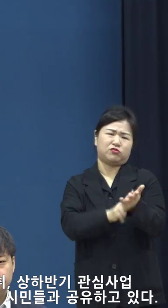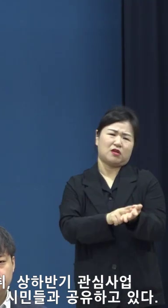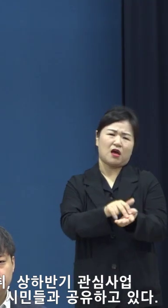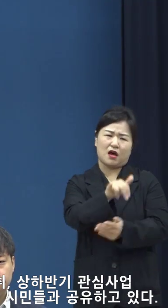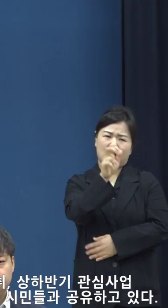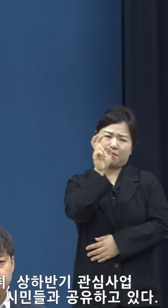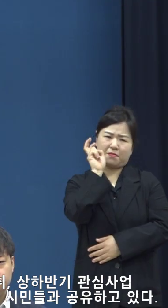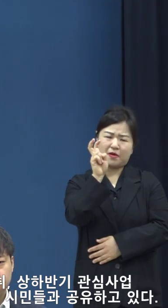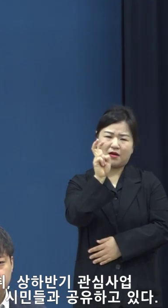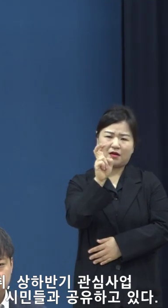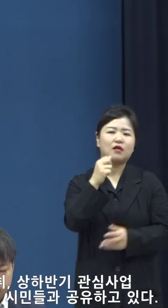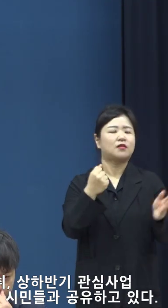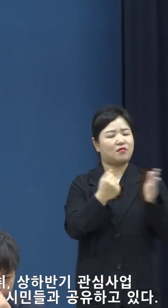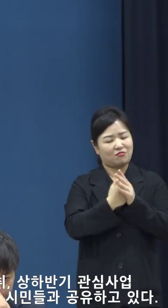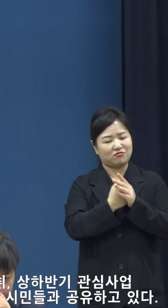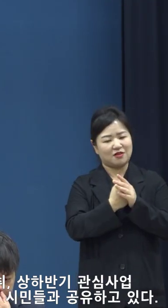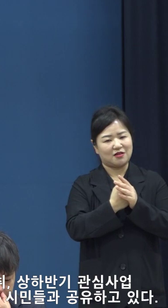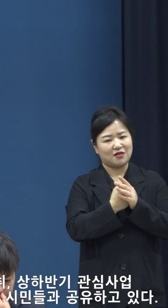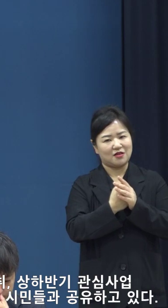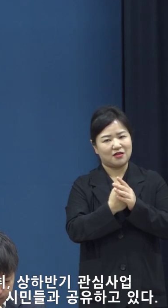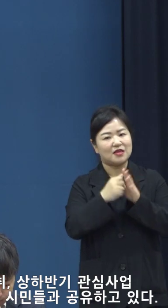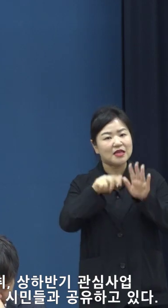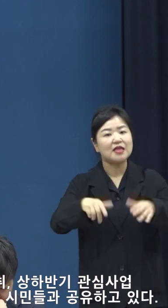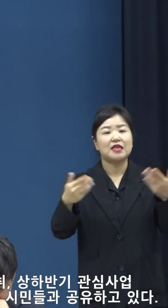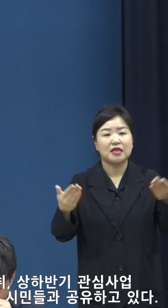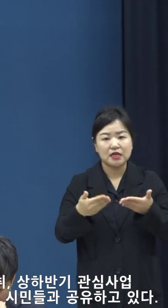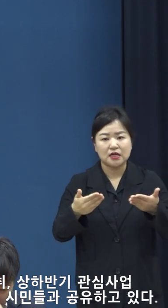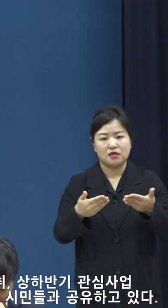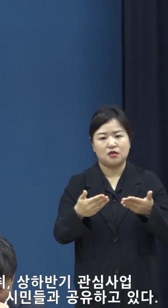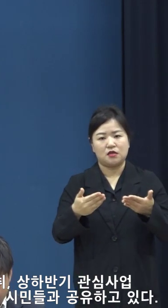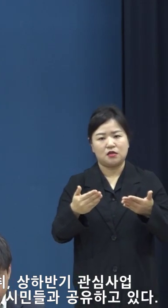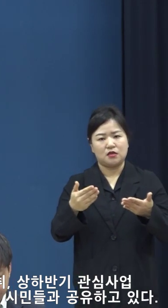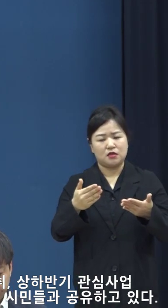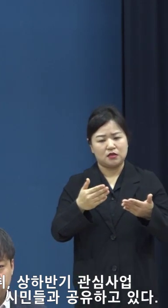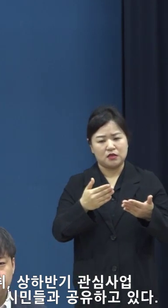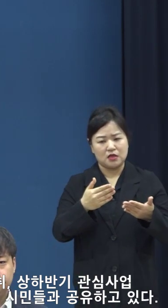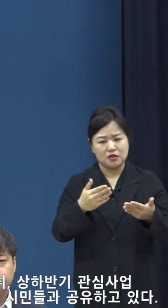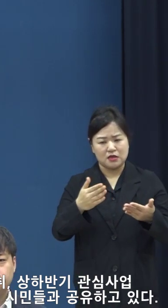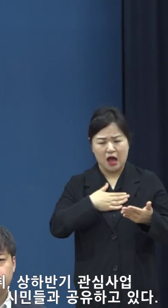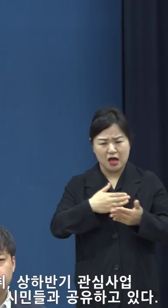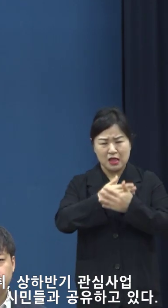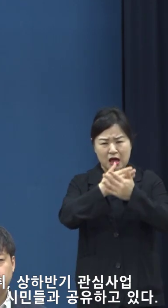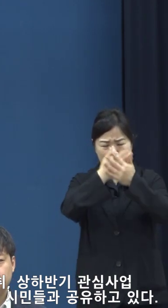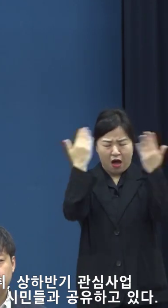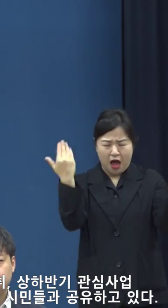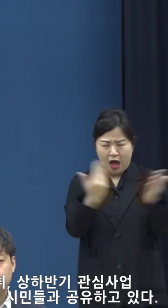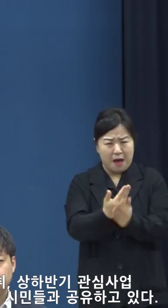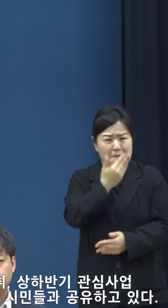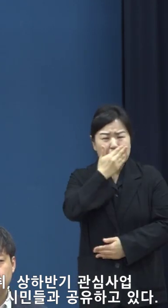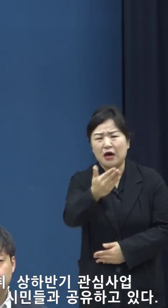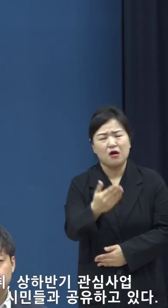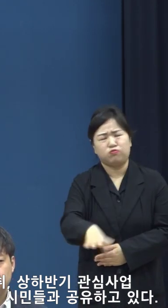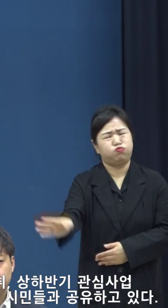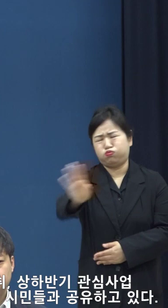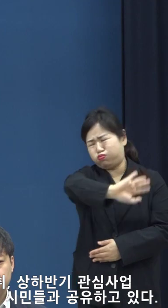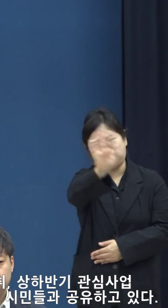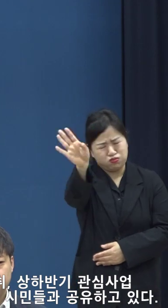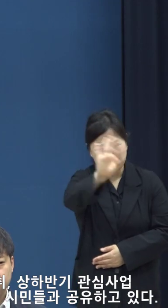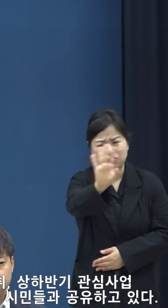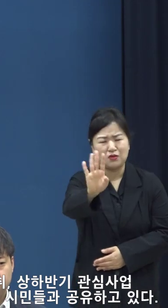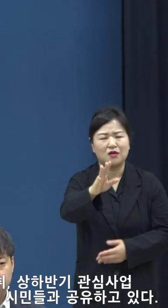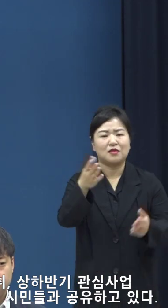생각합니다. 그래서 저는 이 업무를 도저히 전지전능한 사람도 아니잖아요. 제가 다 알 수가 없어요.